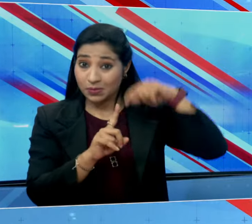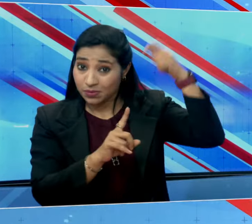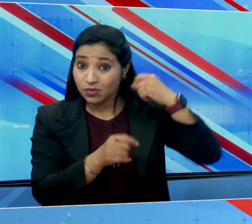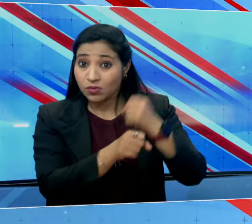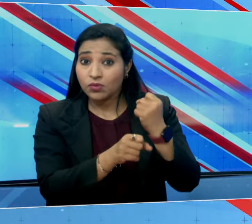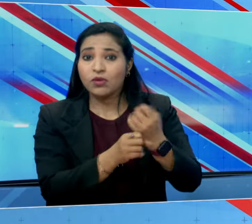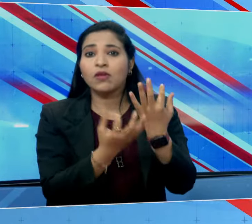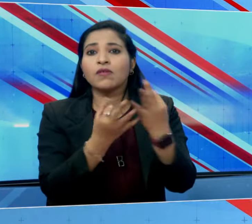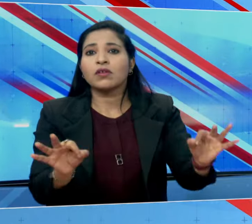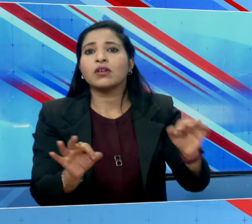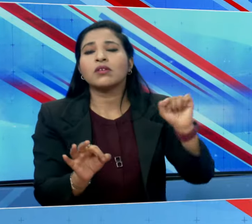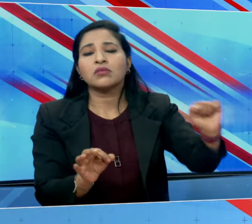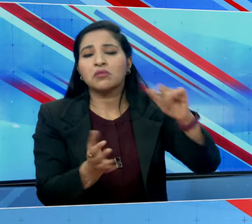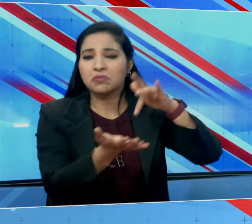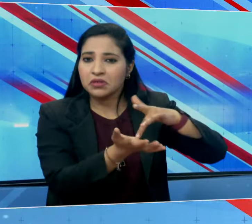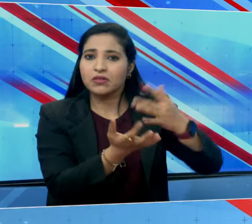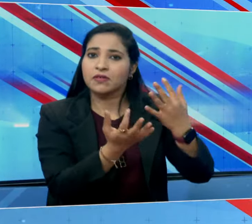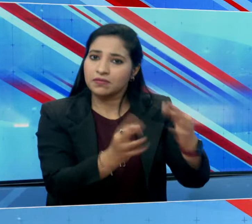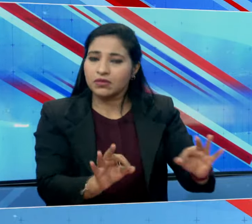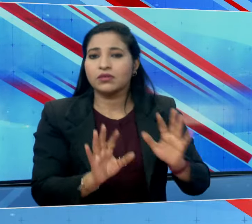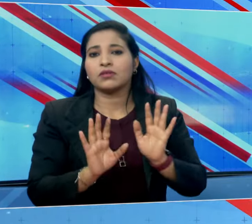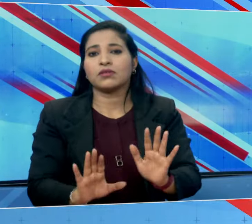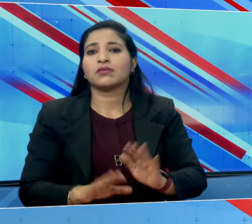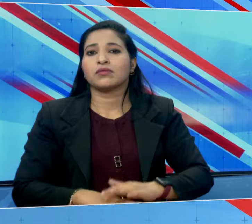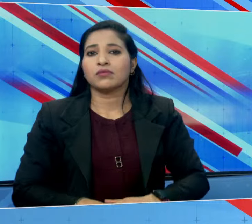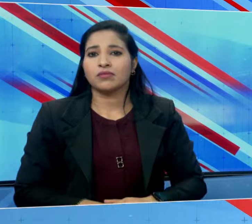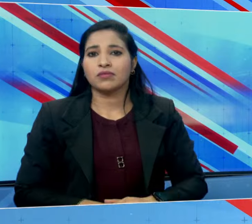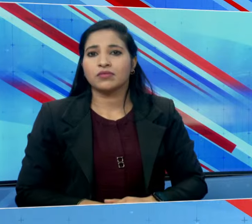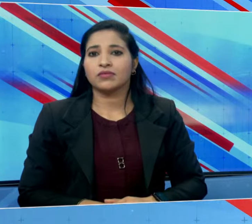द्वारा पंजाब में मुफ्त किया जा सके